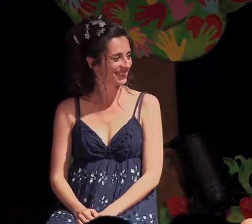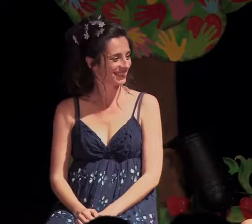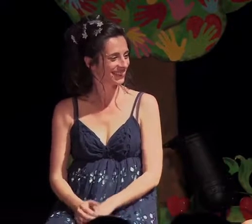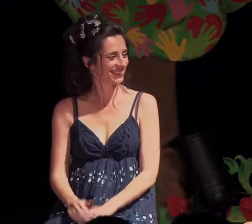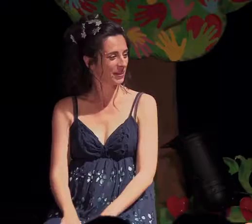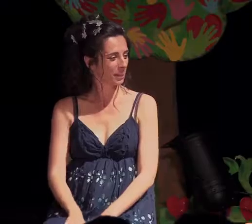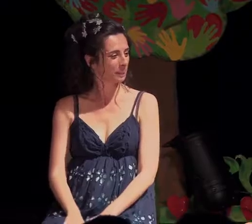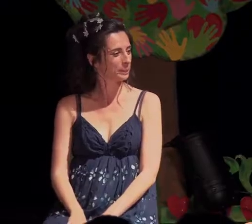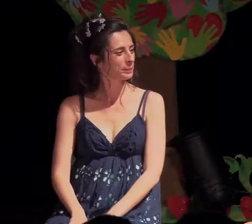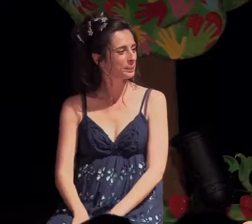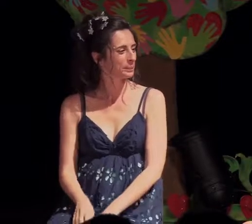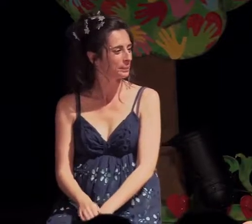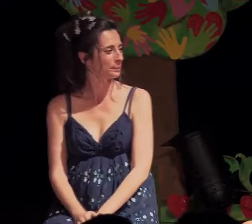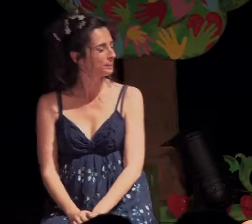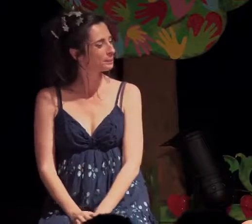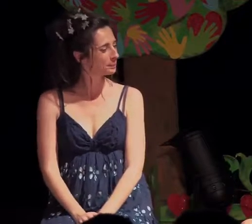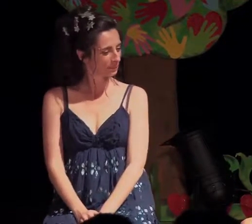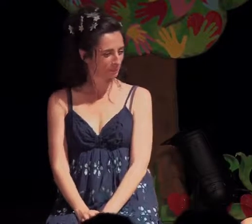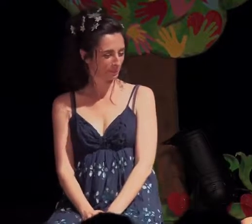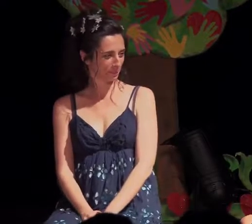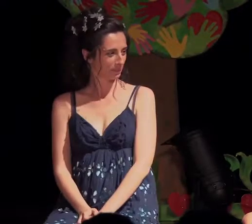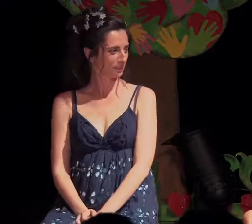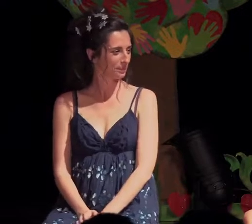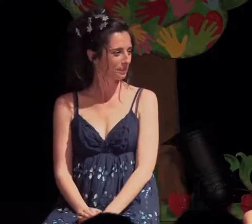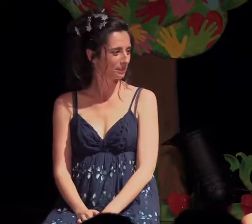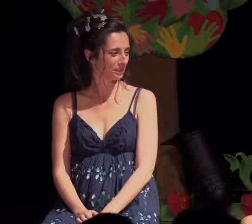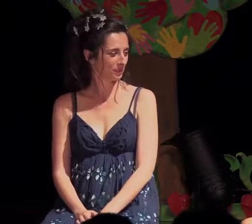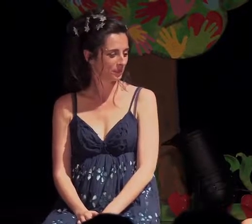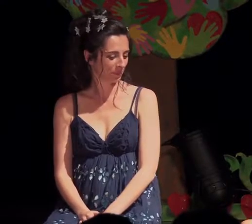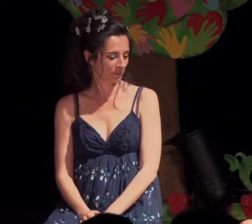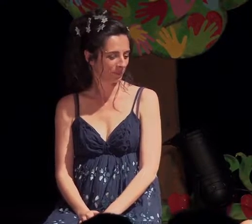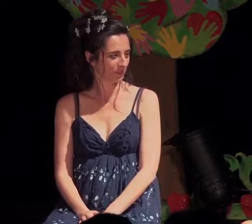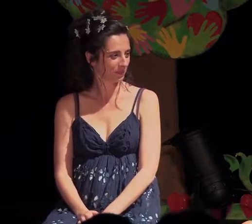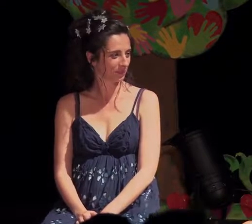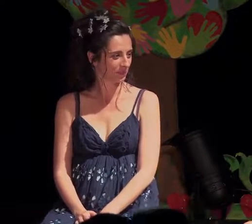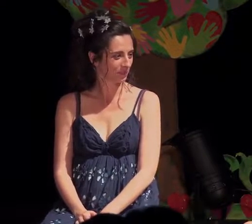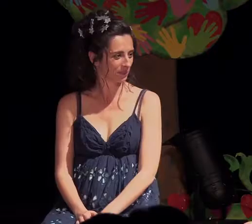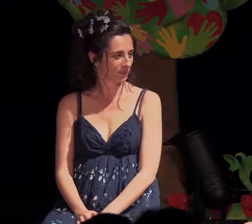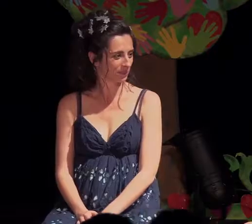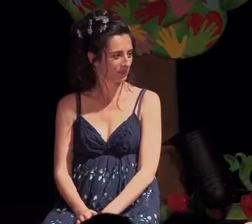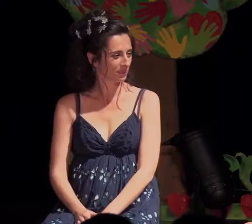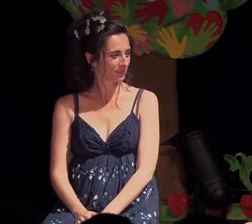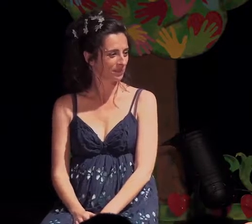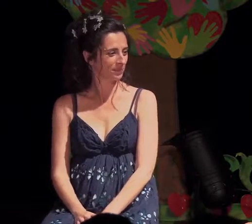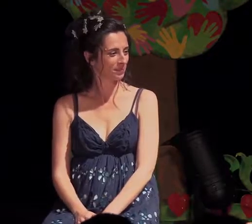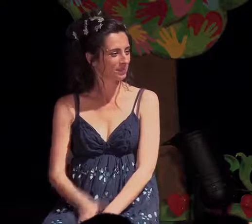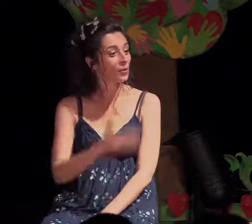Princesse, c'est pas grave, comprend alors que la jeune fille est sourde. Montre-moi encore, s'il te plaît.